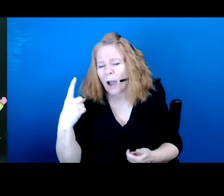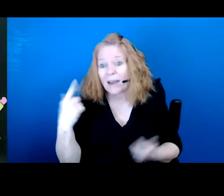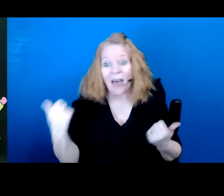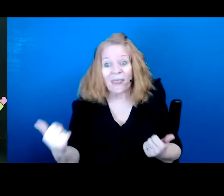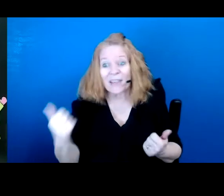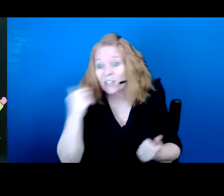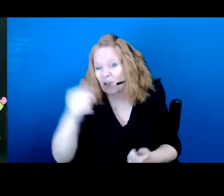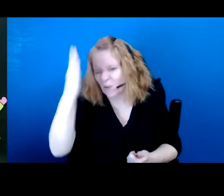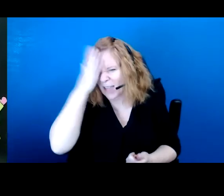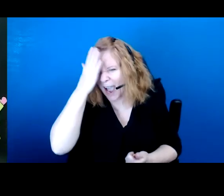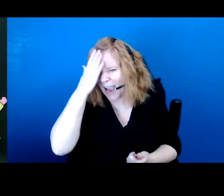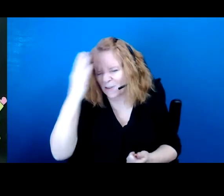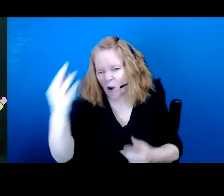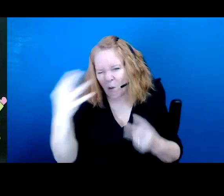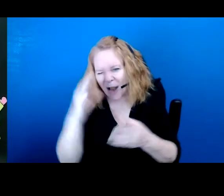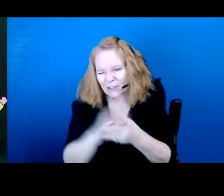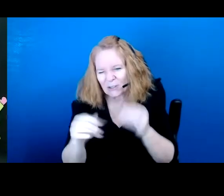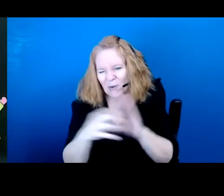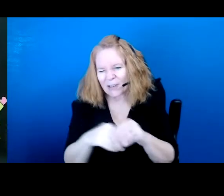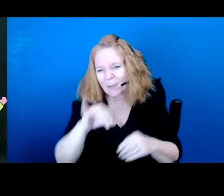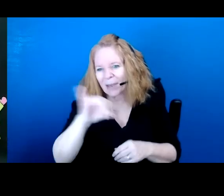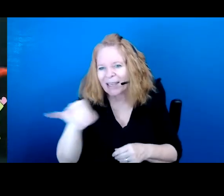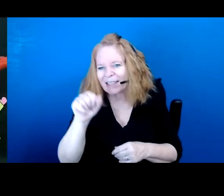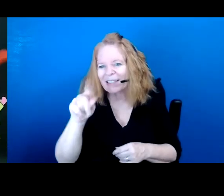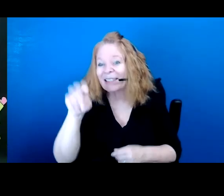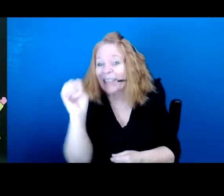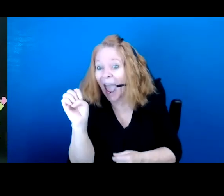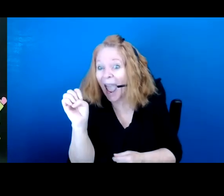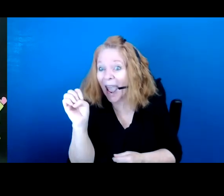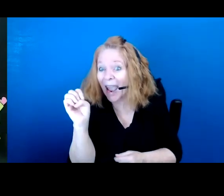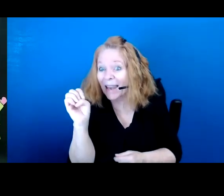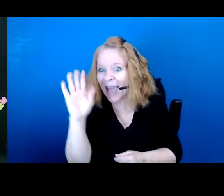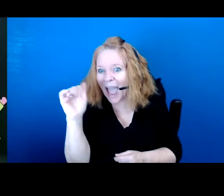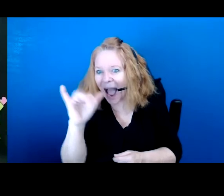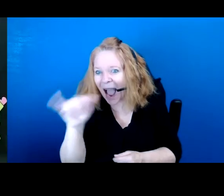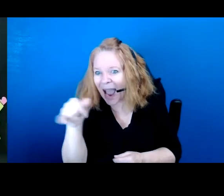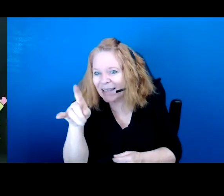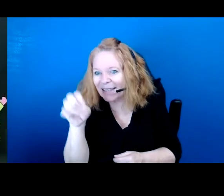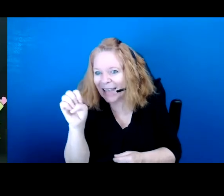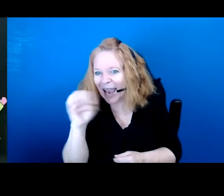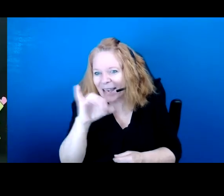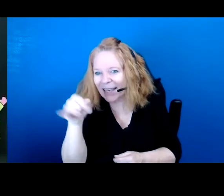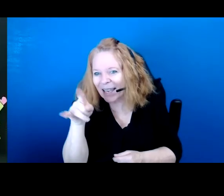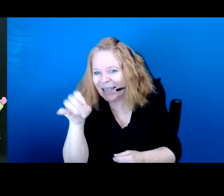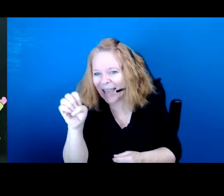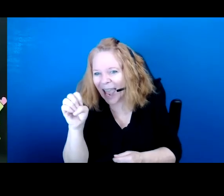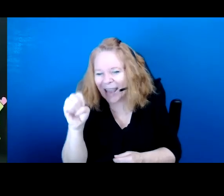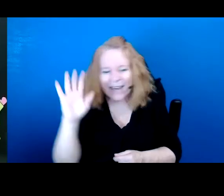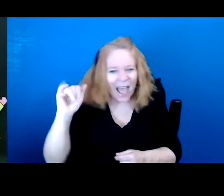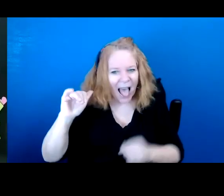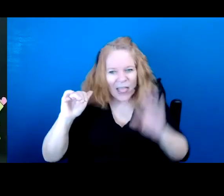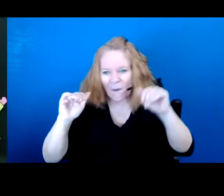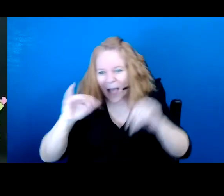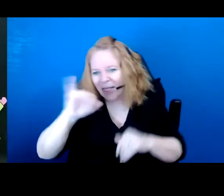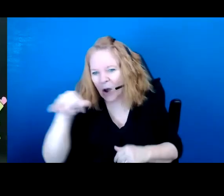con 3 2 1 y en próximos lugar tenemos a jay dee dee jay jay